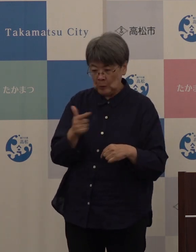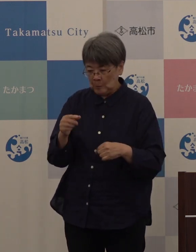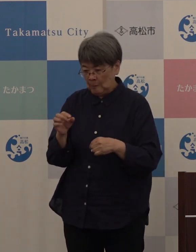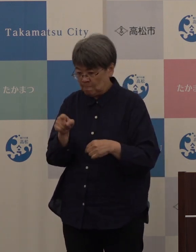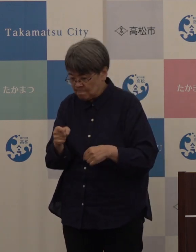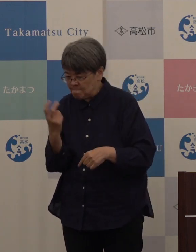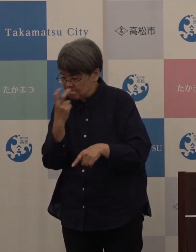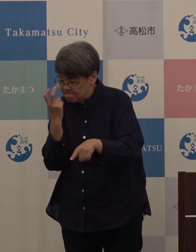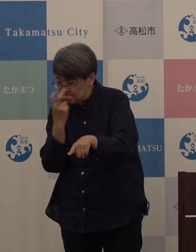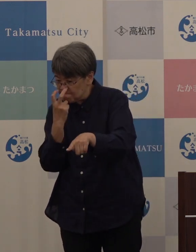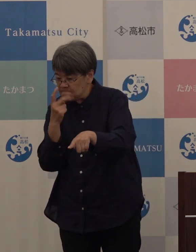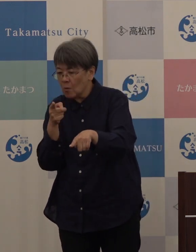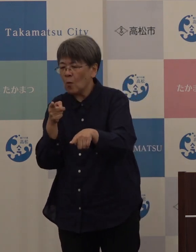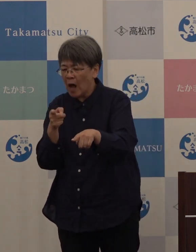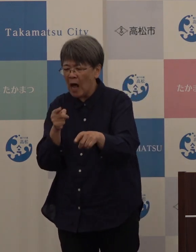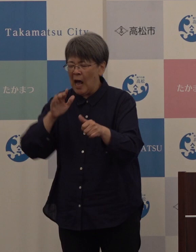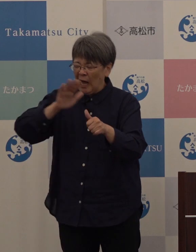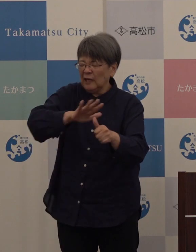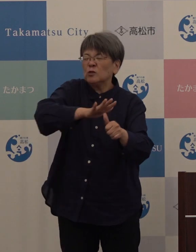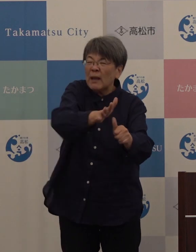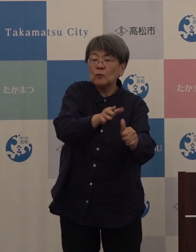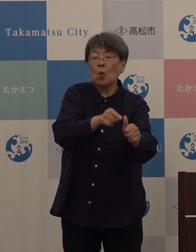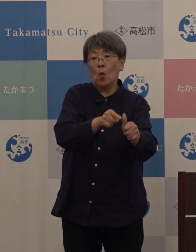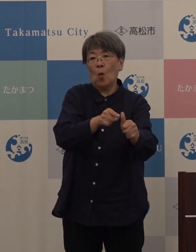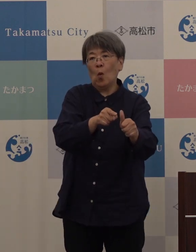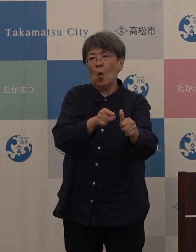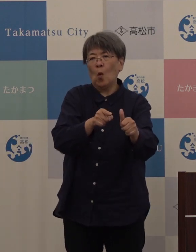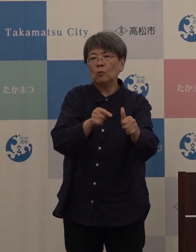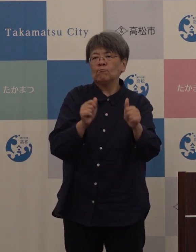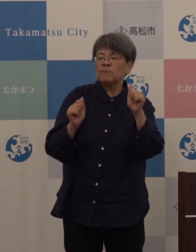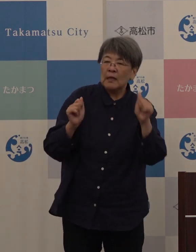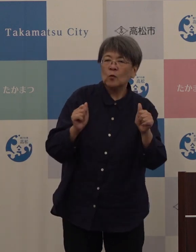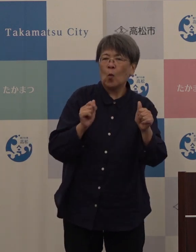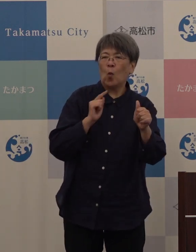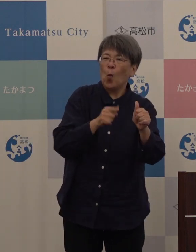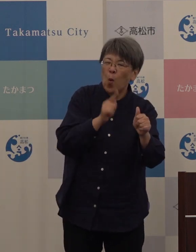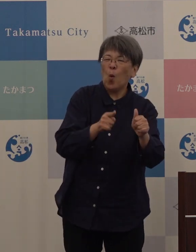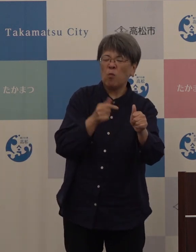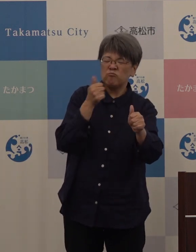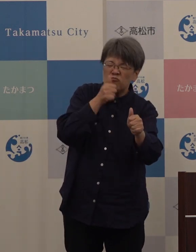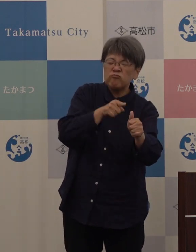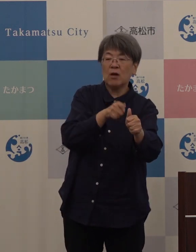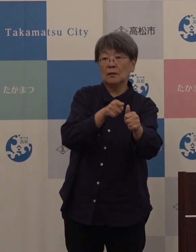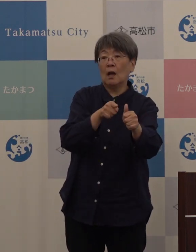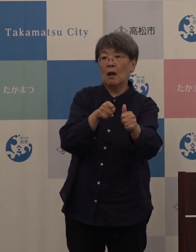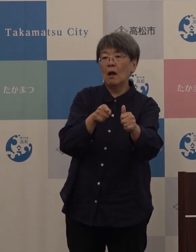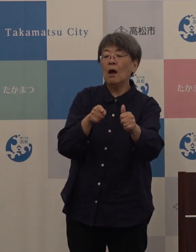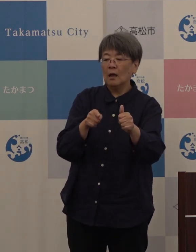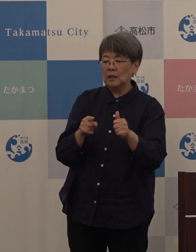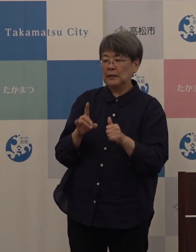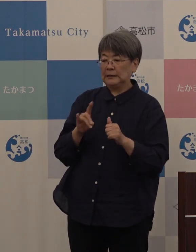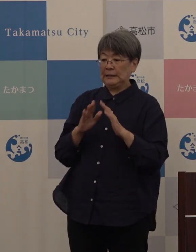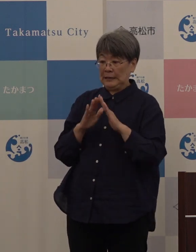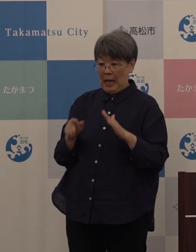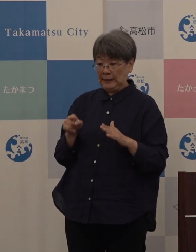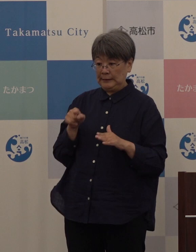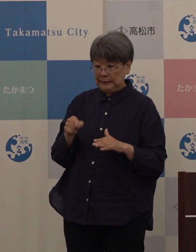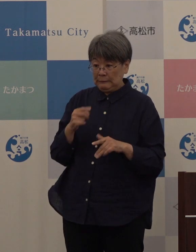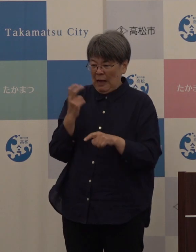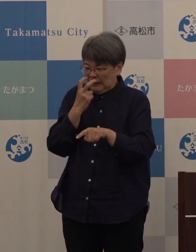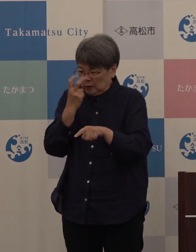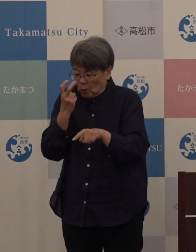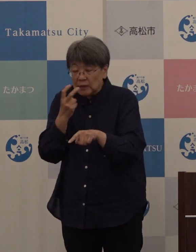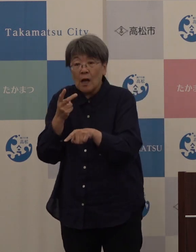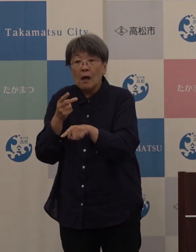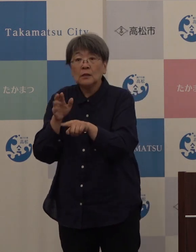果、ハラスメントと思われる言動があったということで、それについては議会側で調査をやっていただい